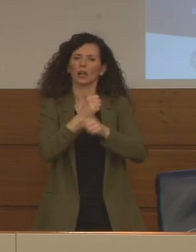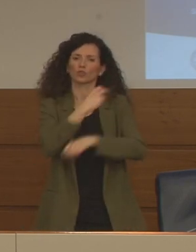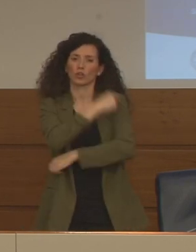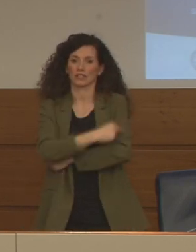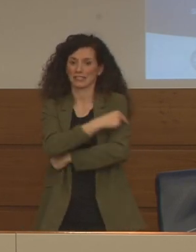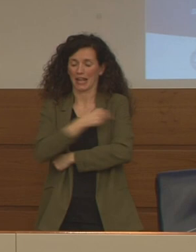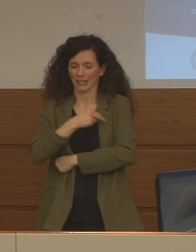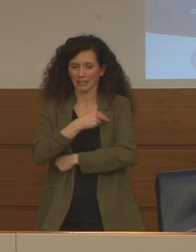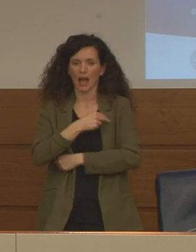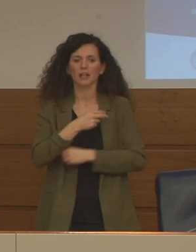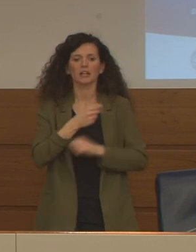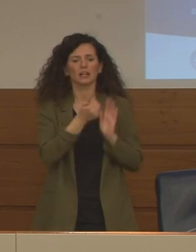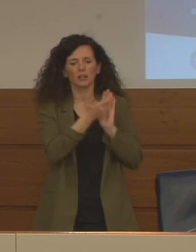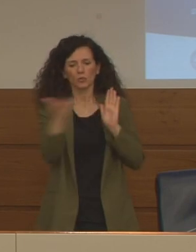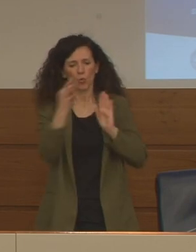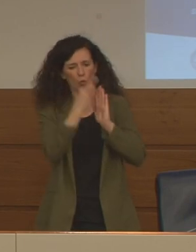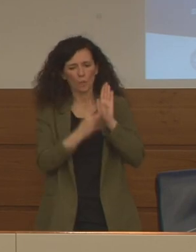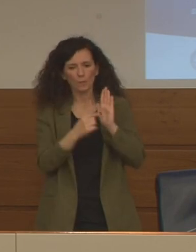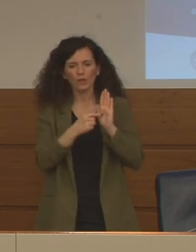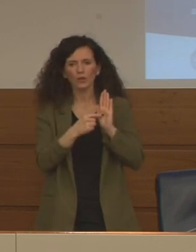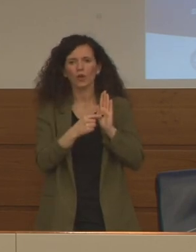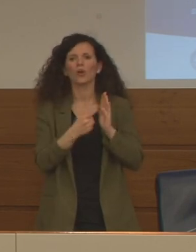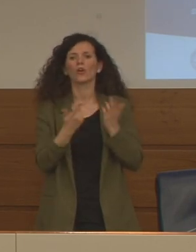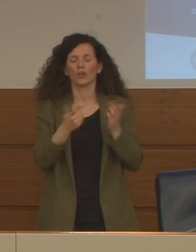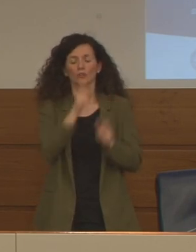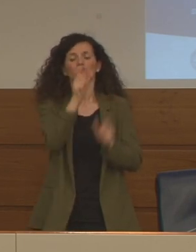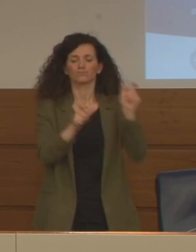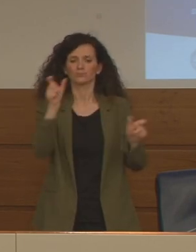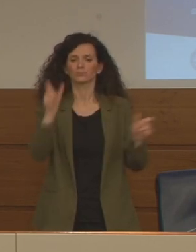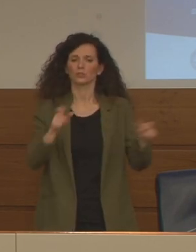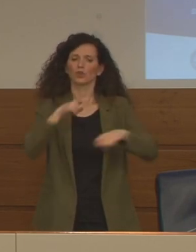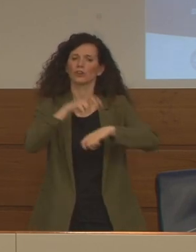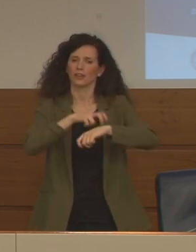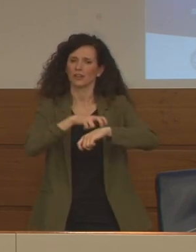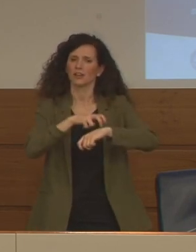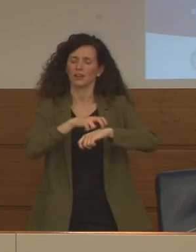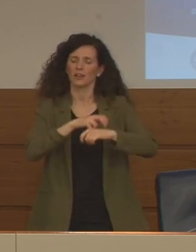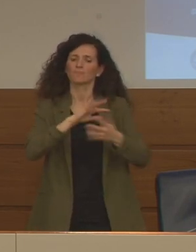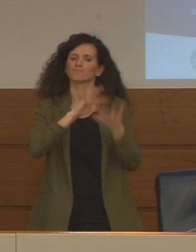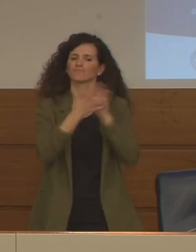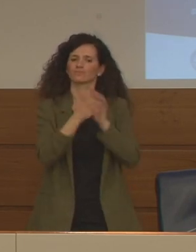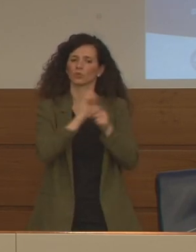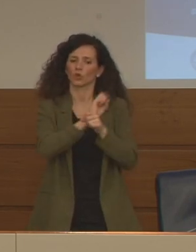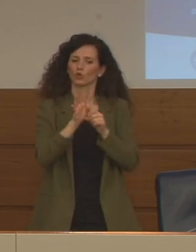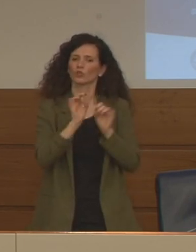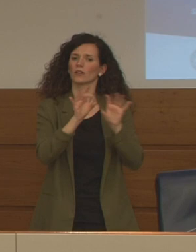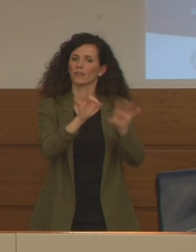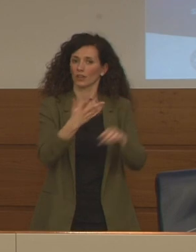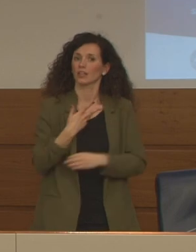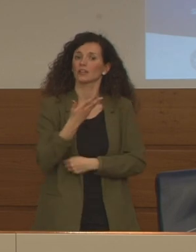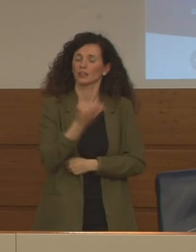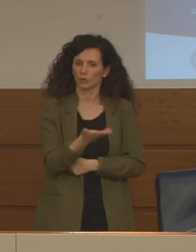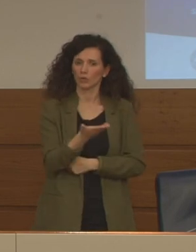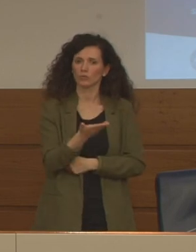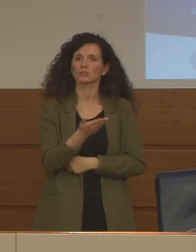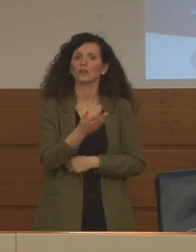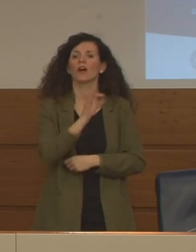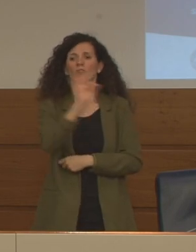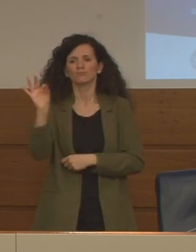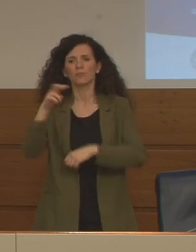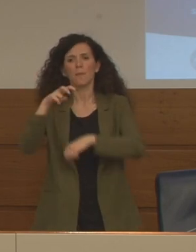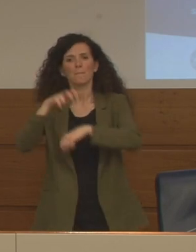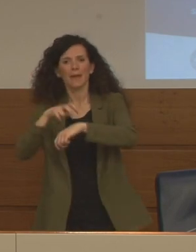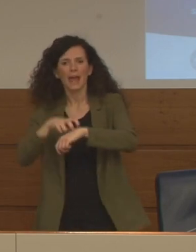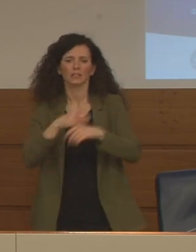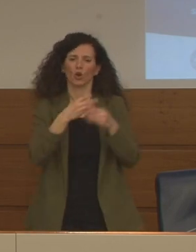dati ci dicono che ci sono operatori sanitari che sono diventati positivi purtroppo anche qualche operatore sani qualche medico anche altri